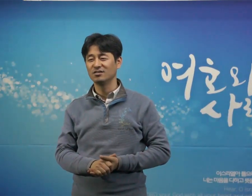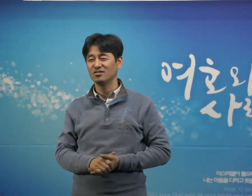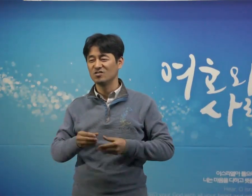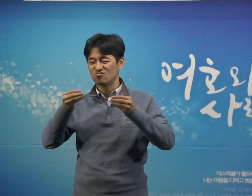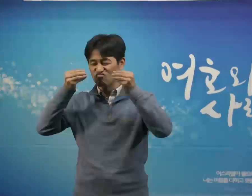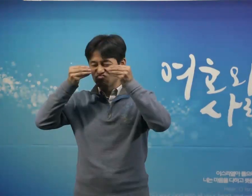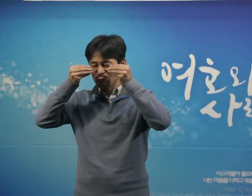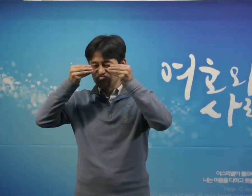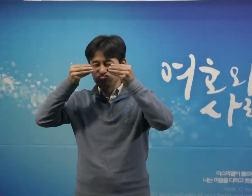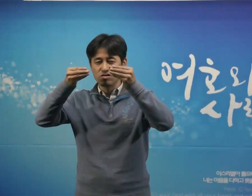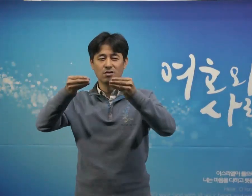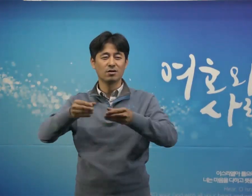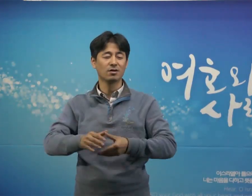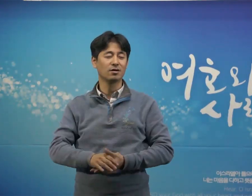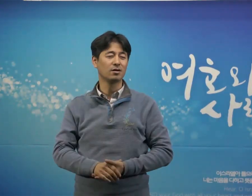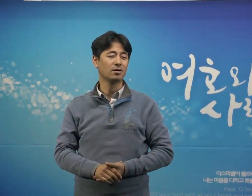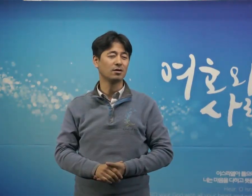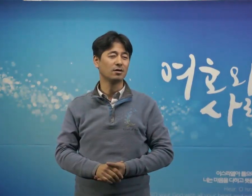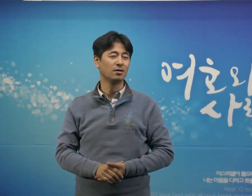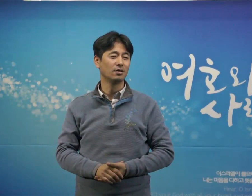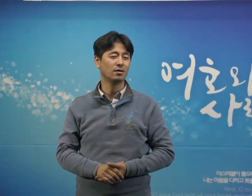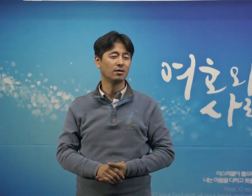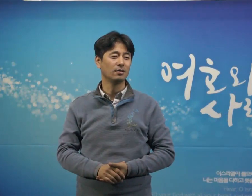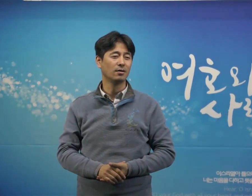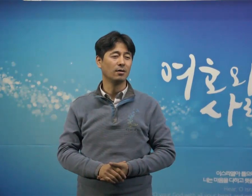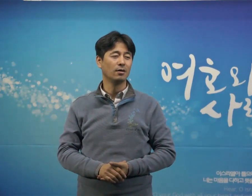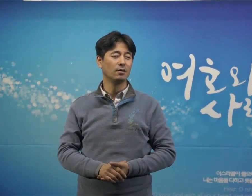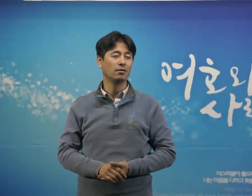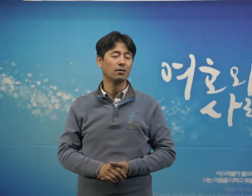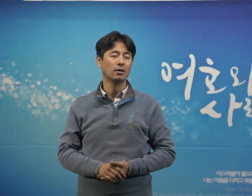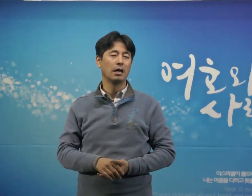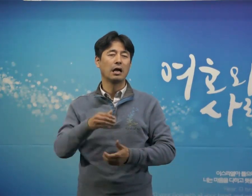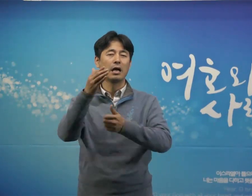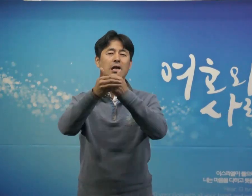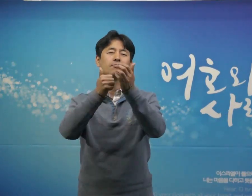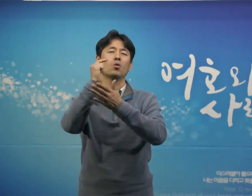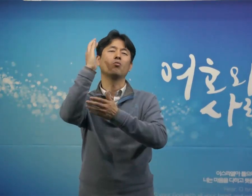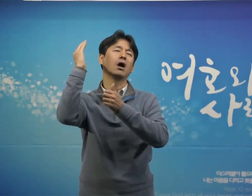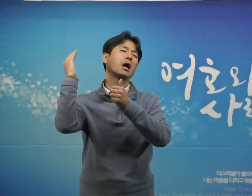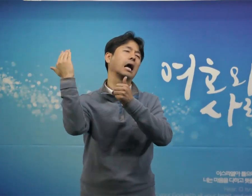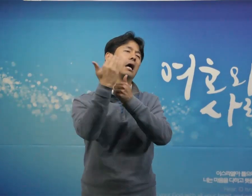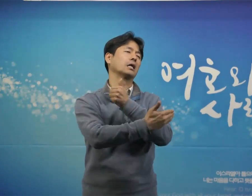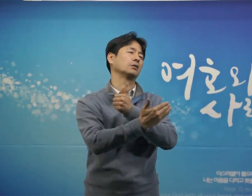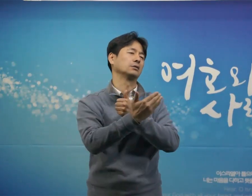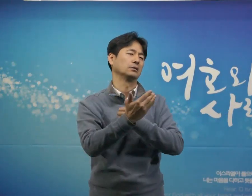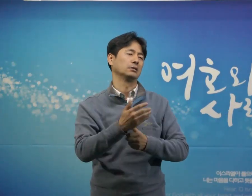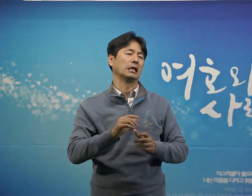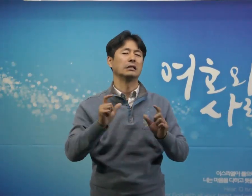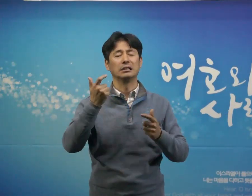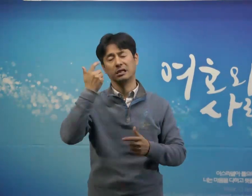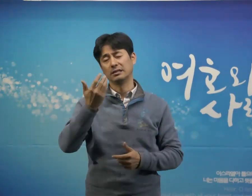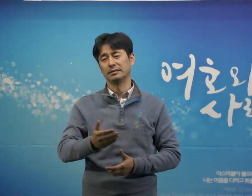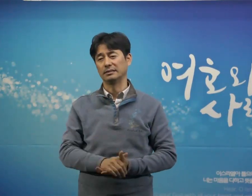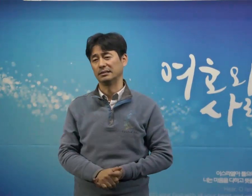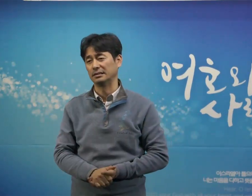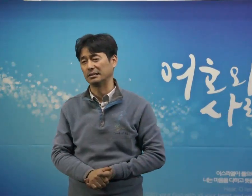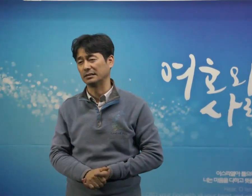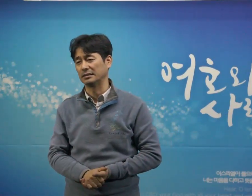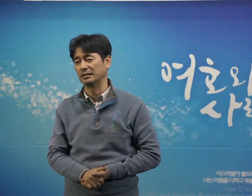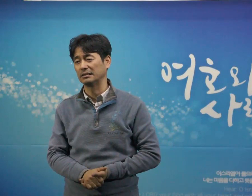눈에 두꺼운 무엇인가가 가로막고 있는 것은 아닌지, 하나님의 영광을